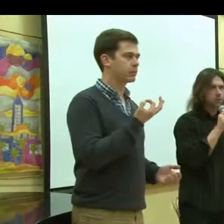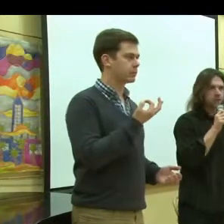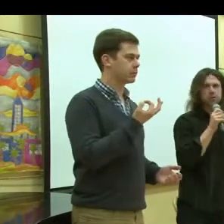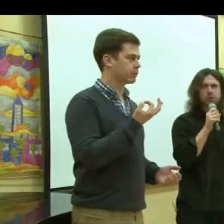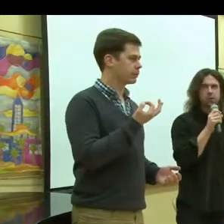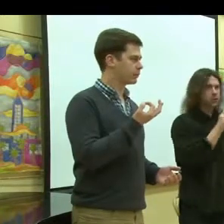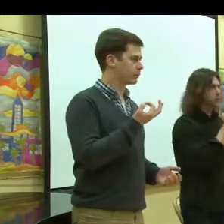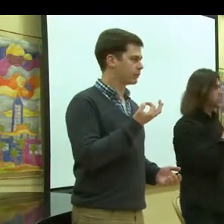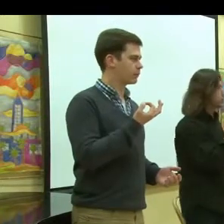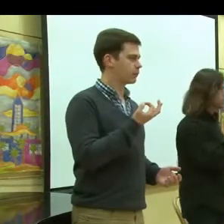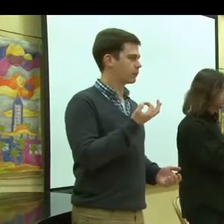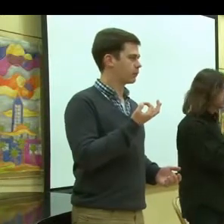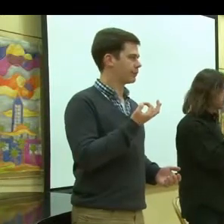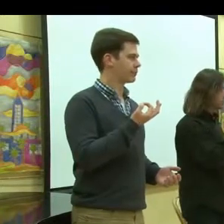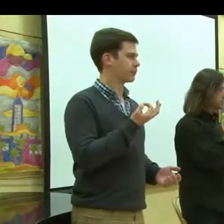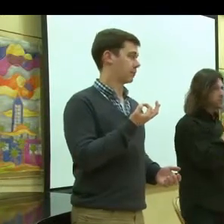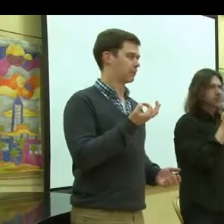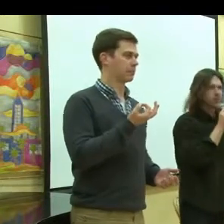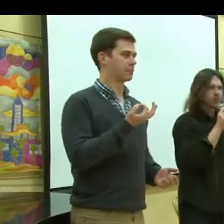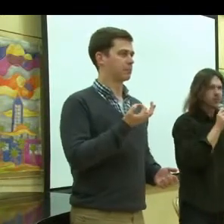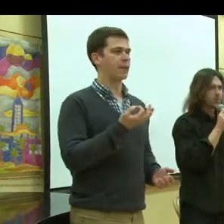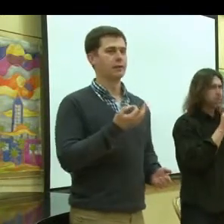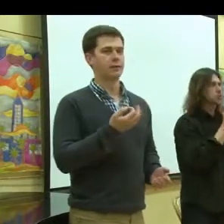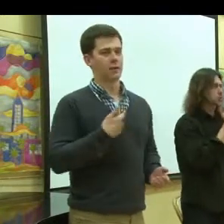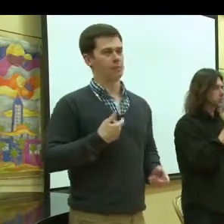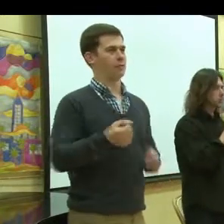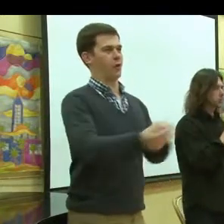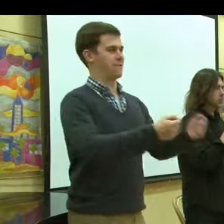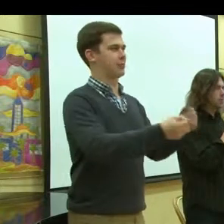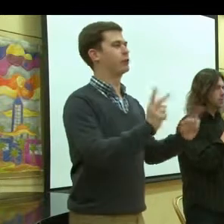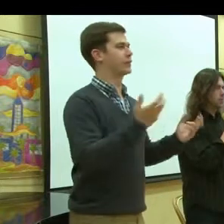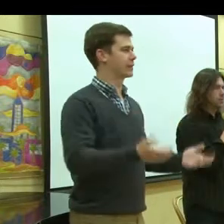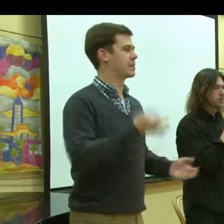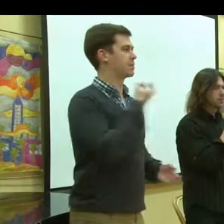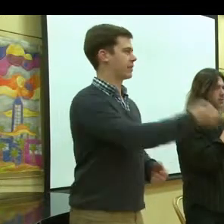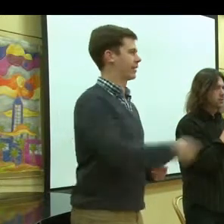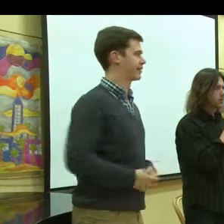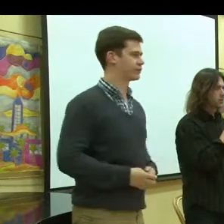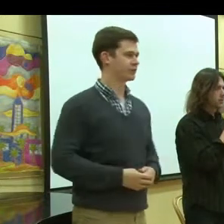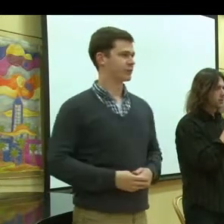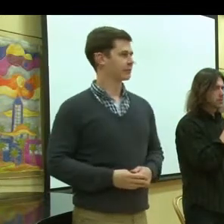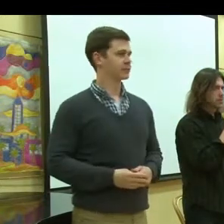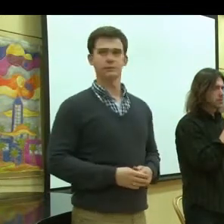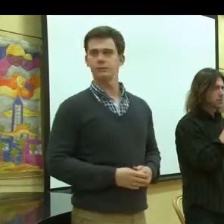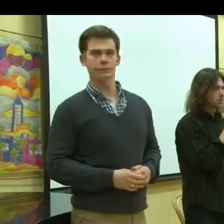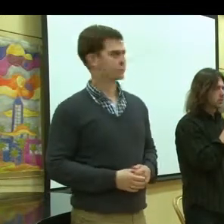Tomek poszedł w razie czego z mikrofonem, bo jemu będzie na pewno łatwiej trafić. Czy ktoś chce zadać pytanie?